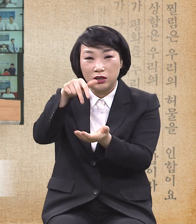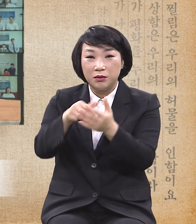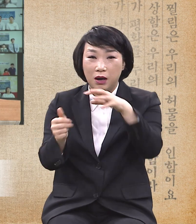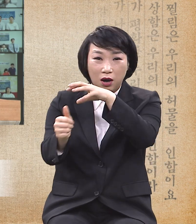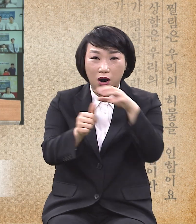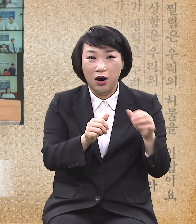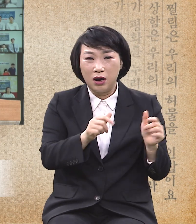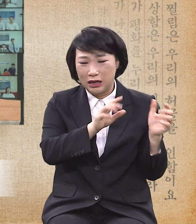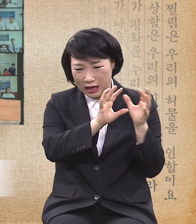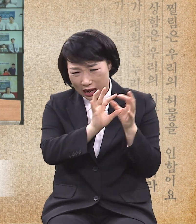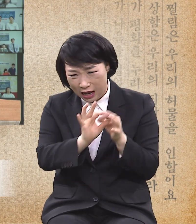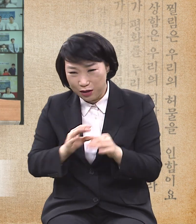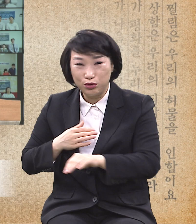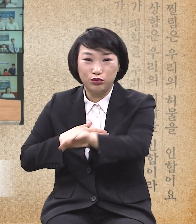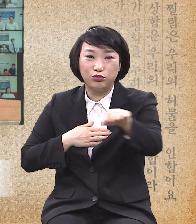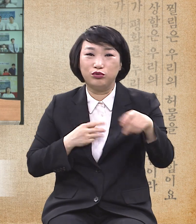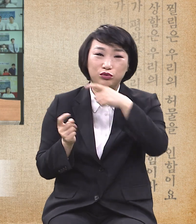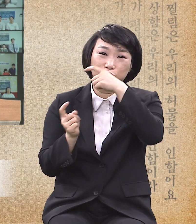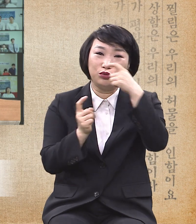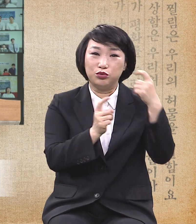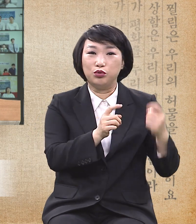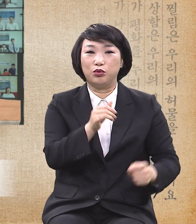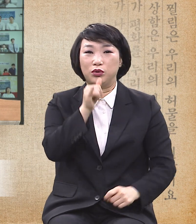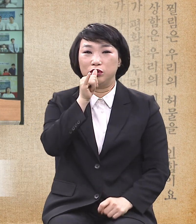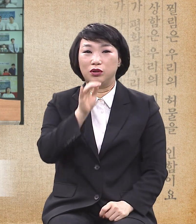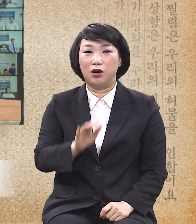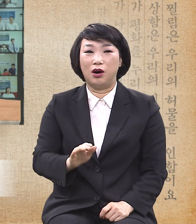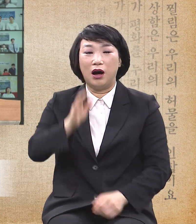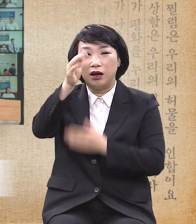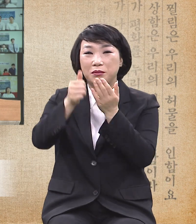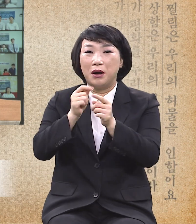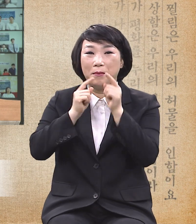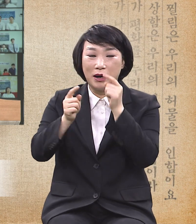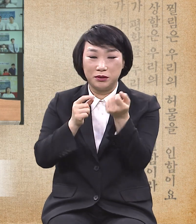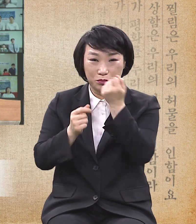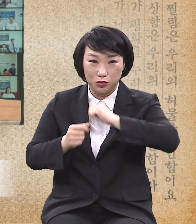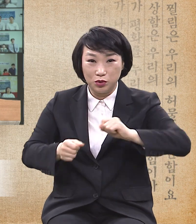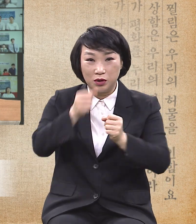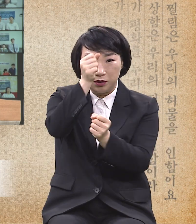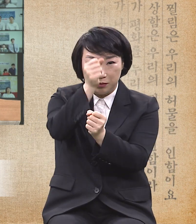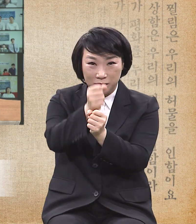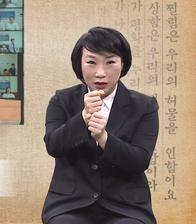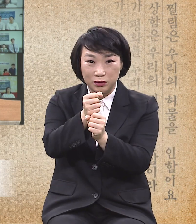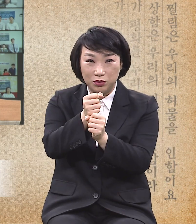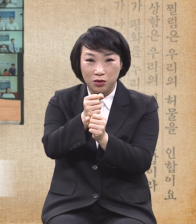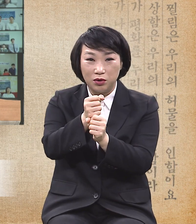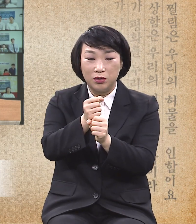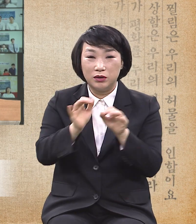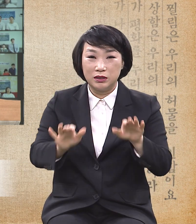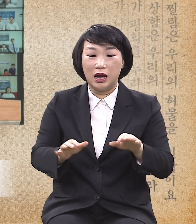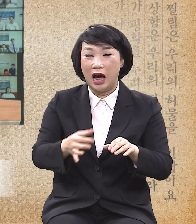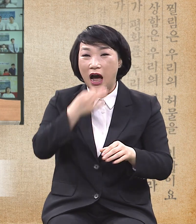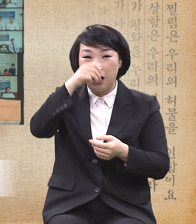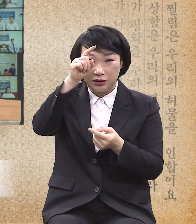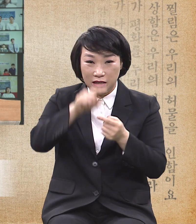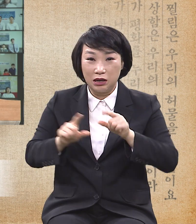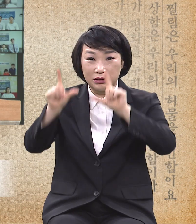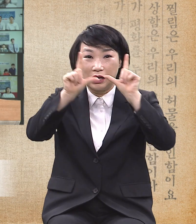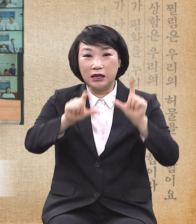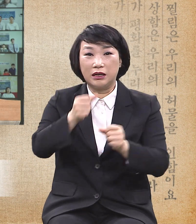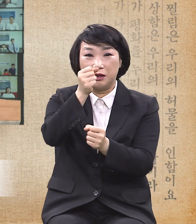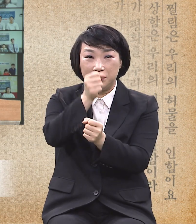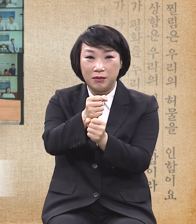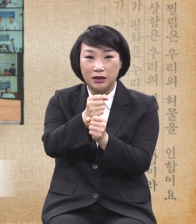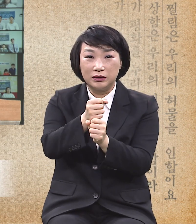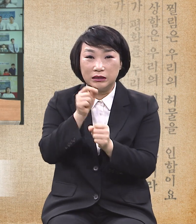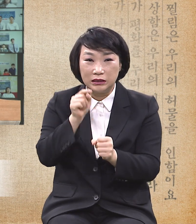통해서 계속 하나님 말씀을 불순종하게 만들고 정욕적으로 살게